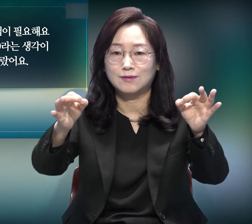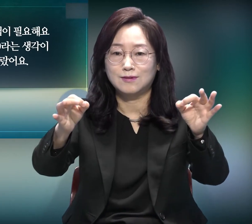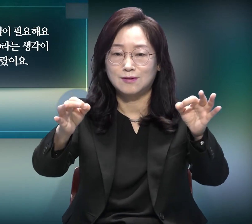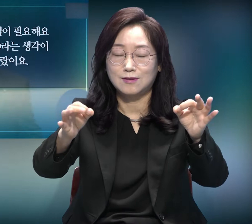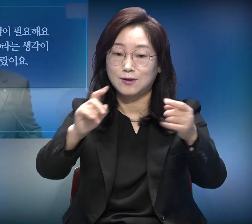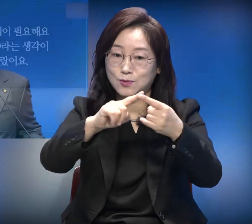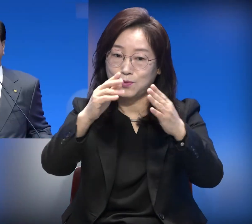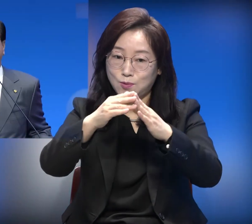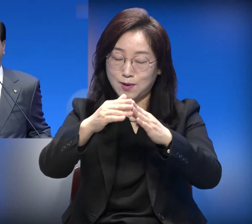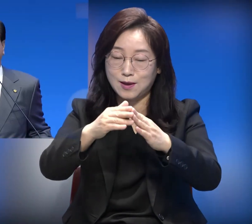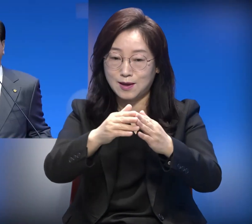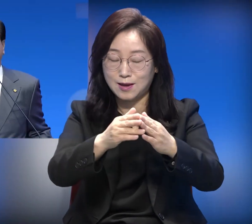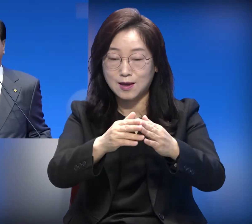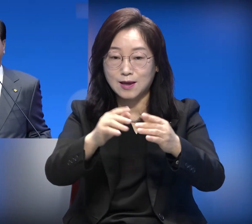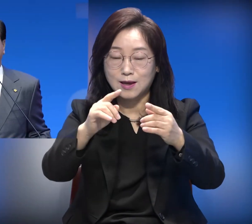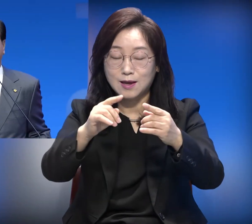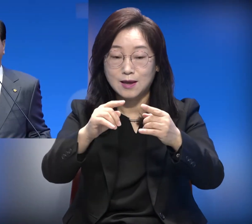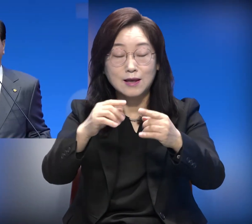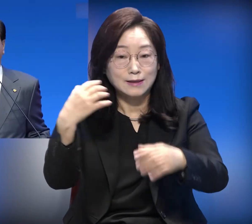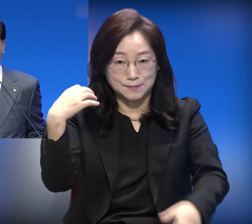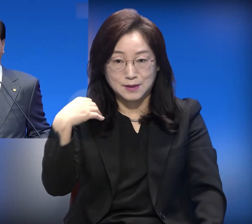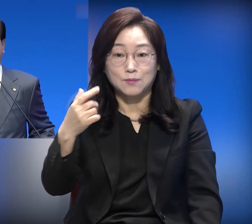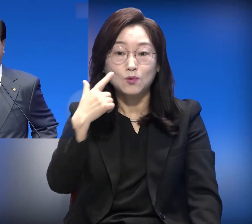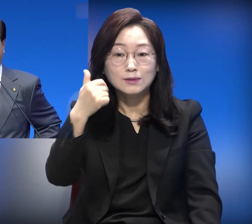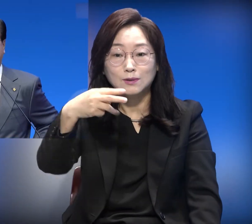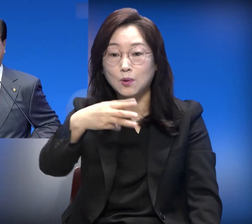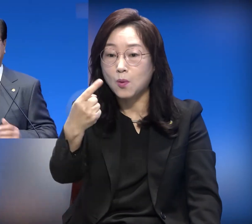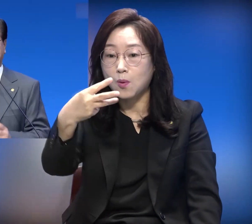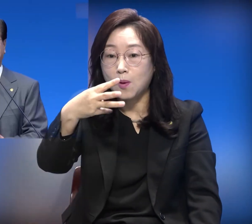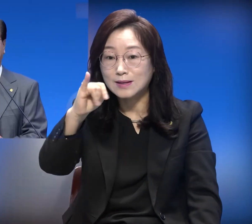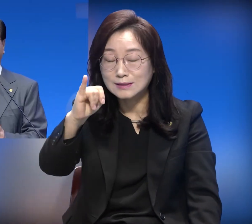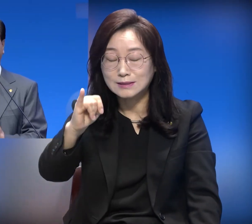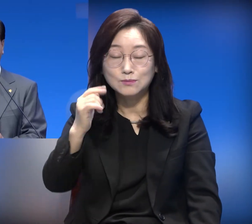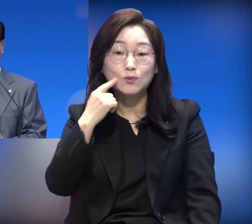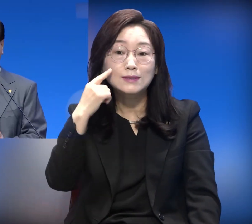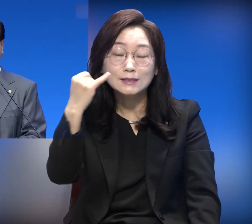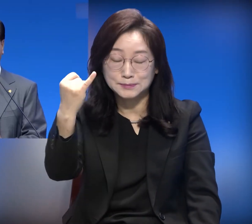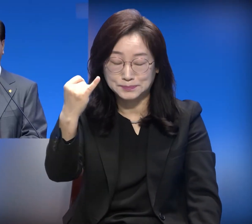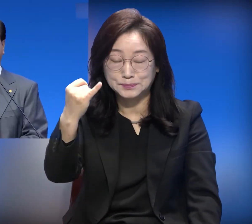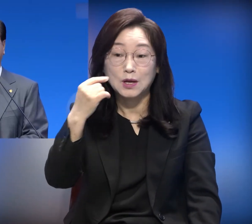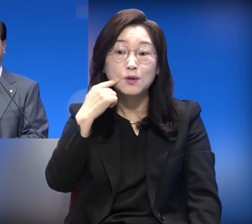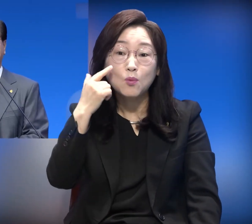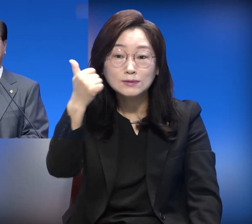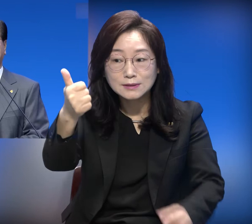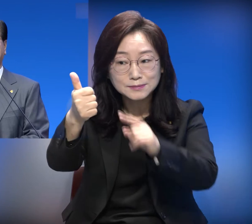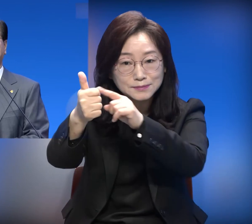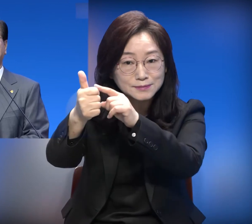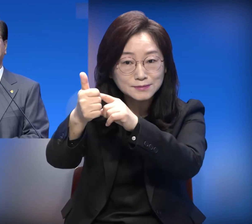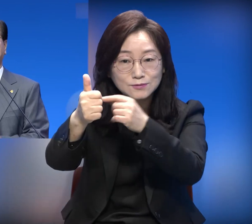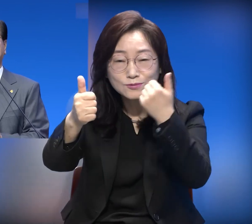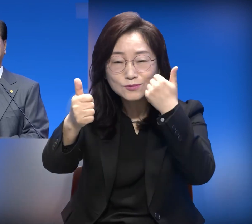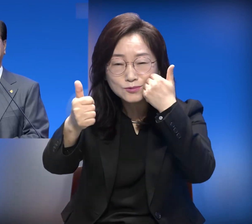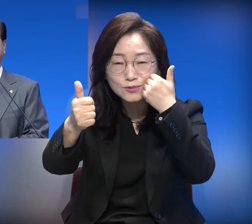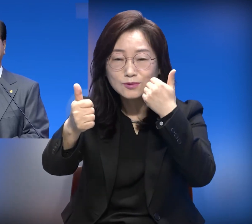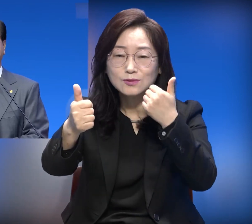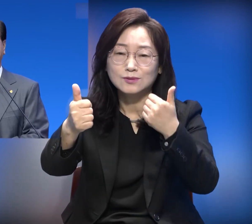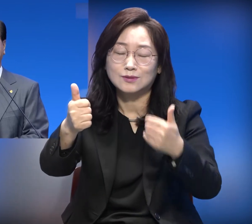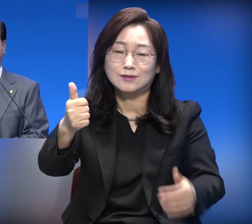그 침례교회 베프티스 교회 담임 목사님 롤리 목사님에게 가져갔습니다. 이 롤리 목사님은 아주